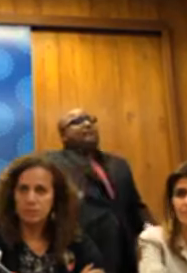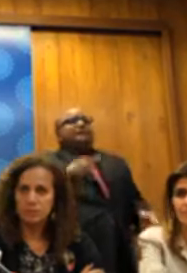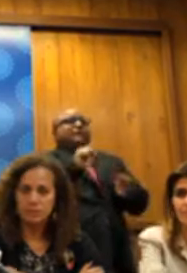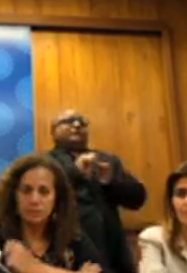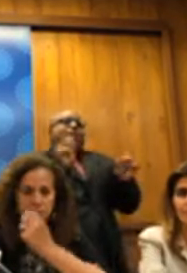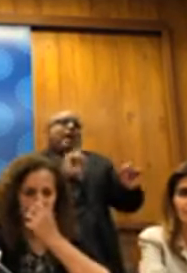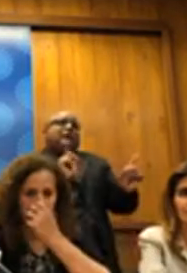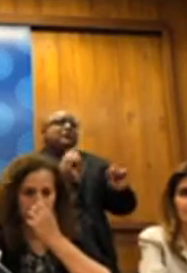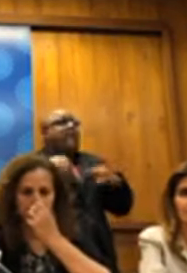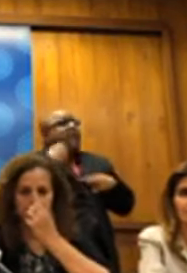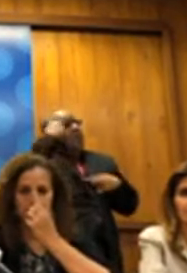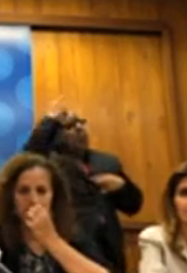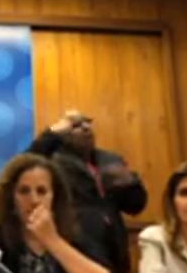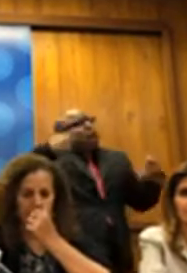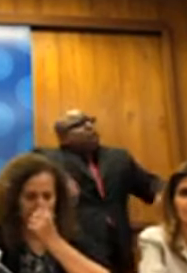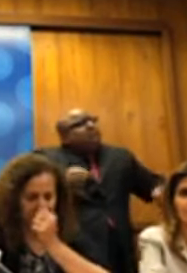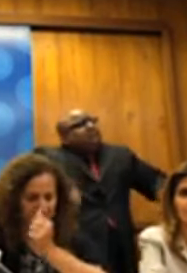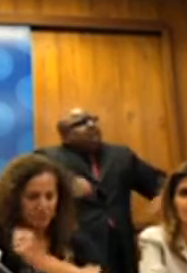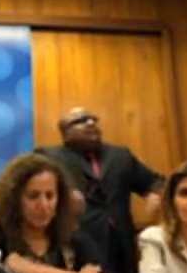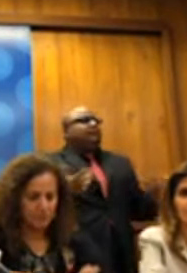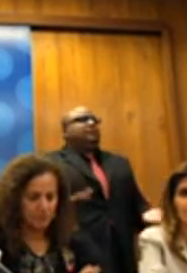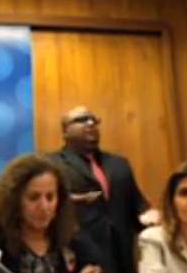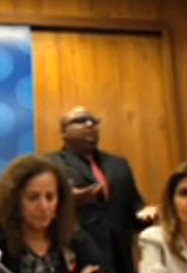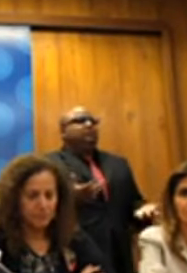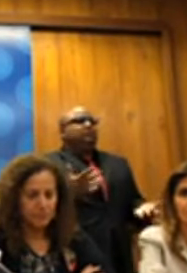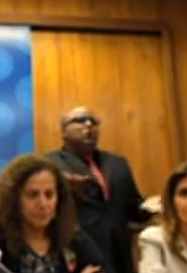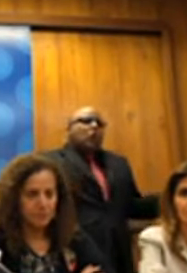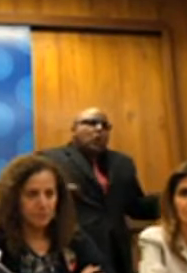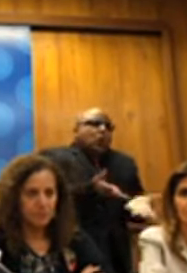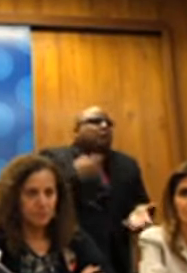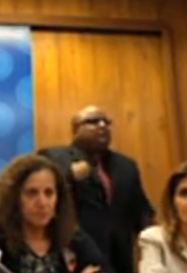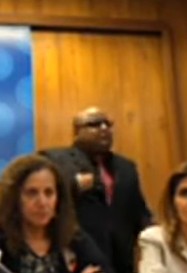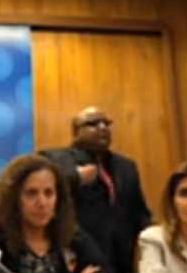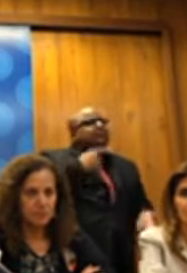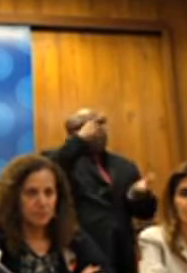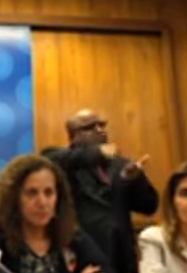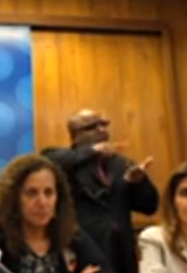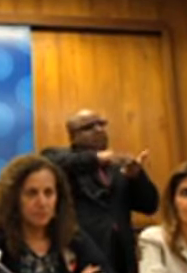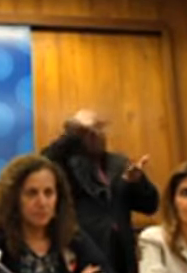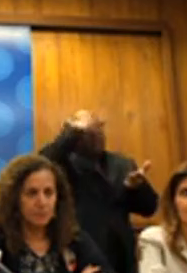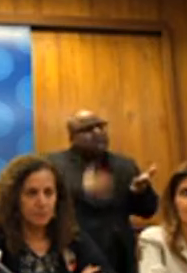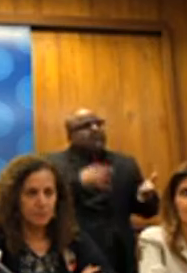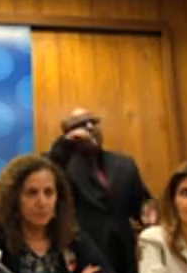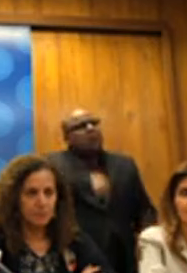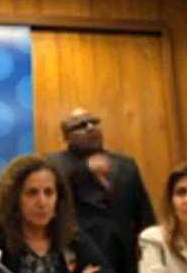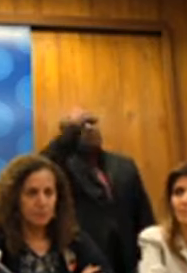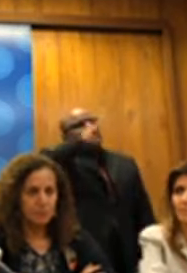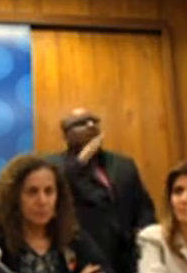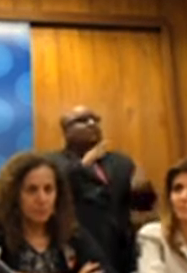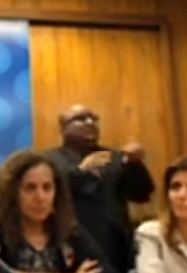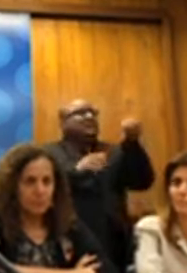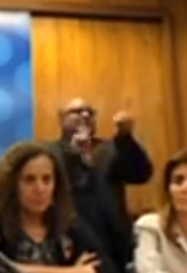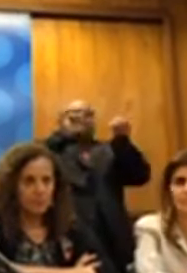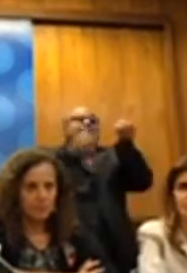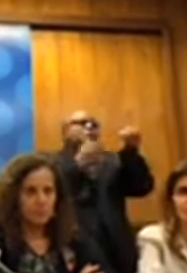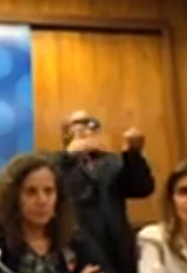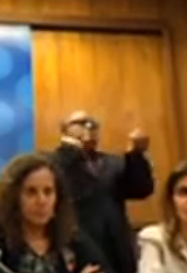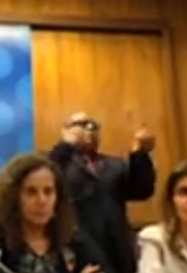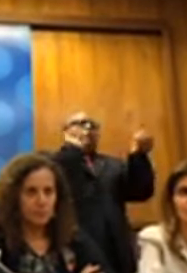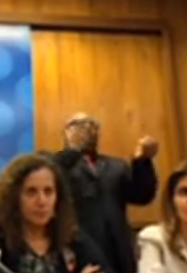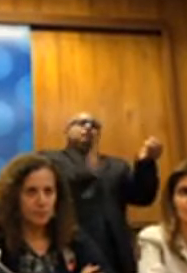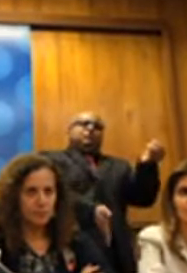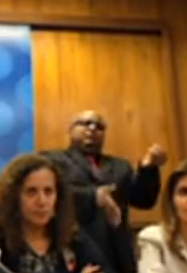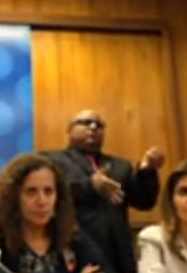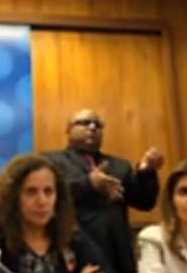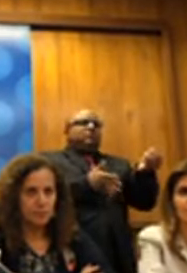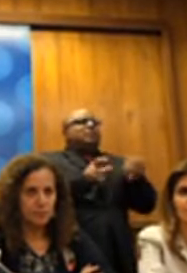República, mas eu penso que deva ser, diante do caos que está criado no país com mais de 60 mil mortes. Mas não